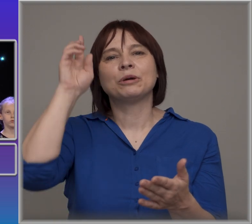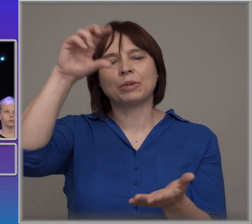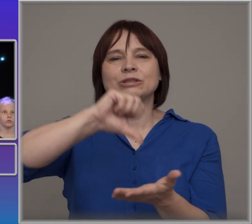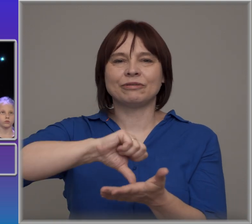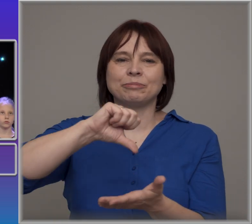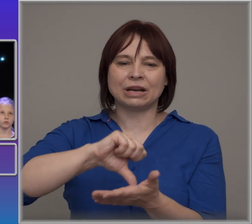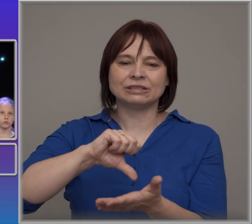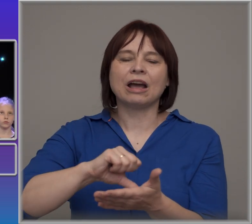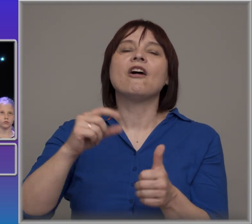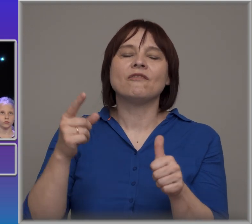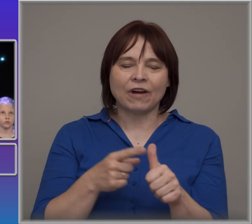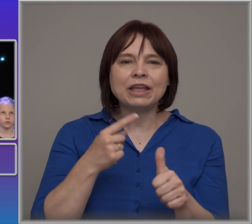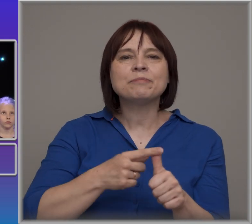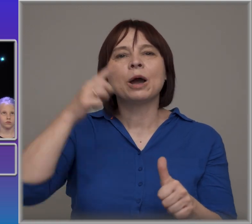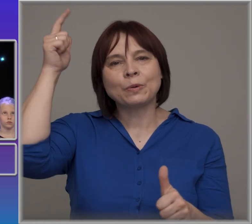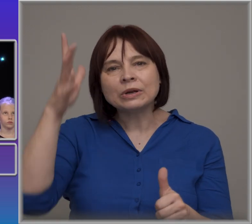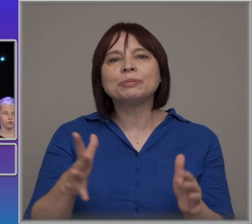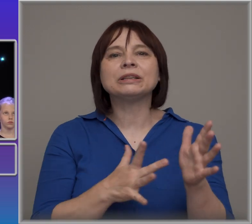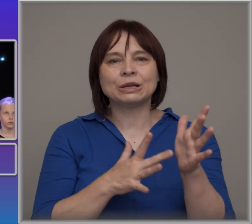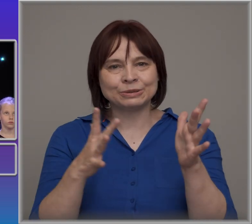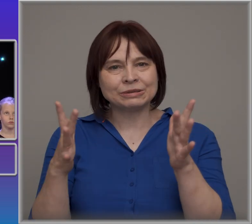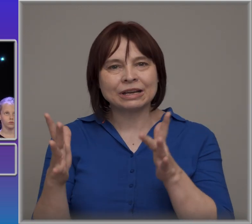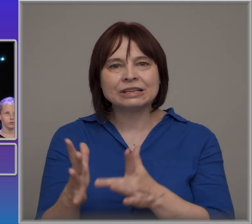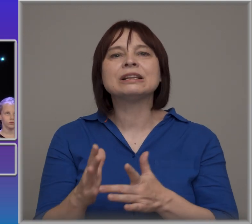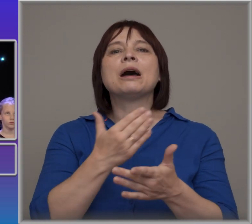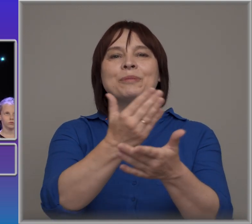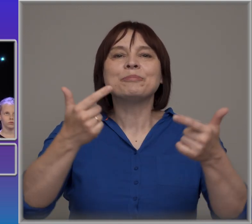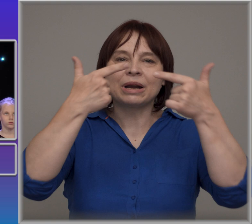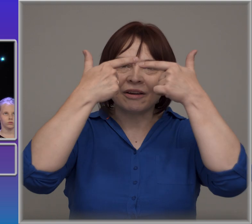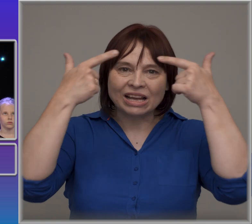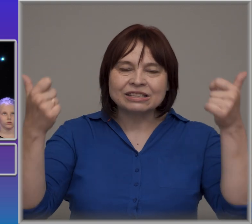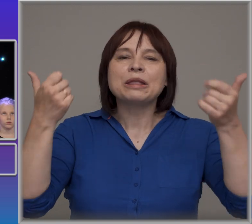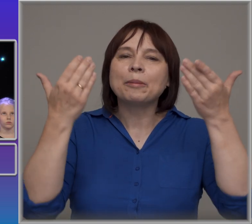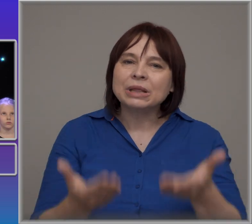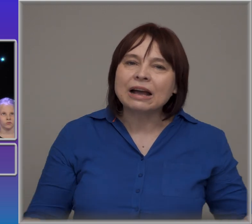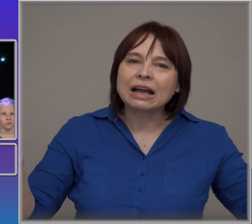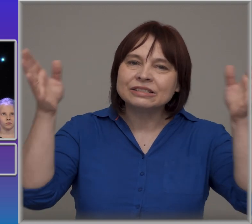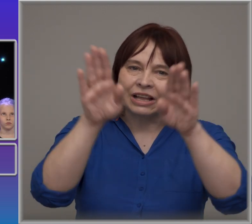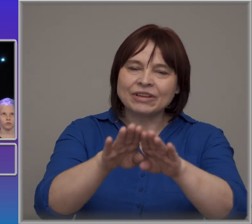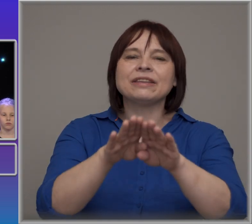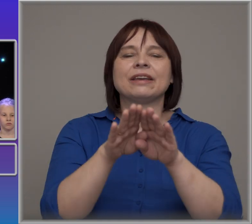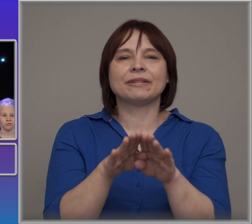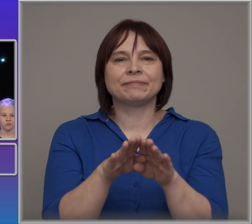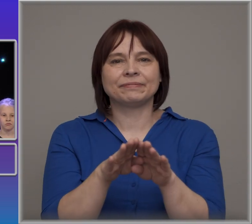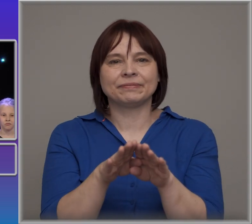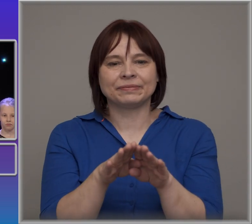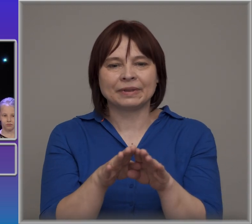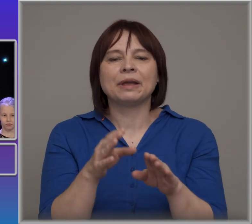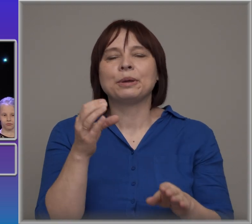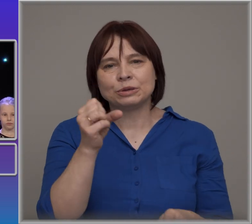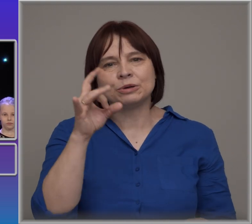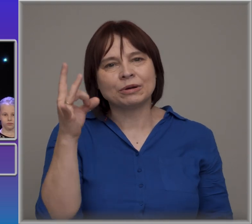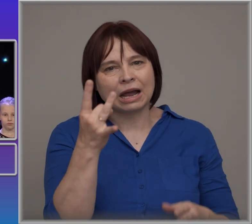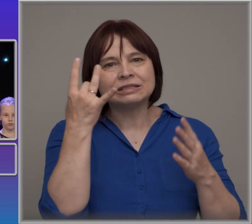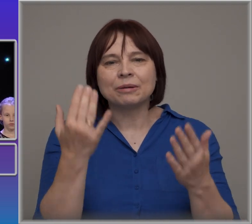благословение. Благословение в каждую семью, благословение для родителей, благословение, Господь, пусть в каждой семье